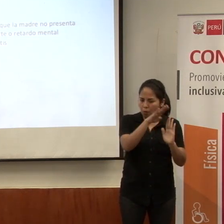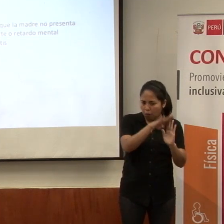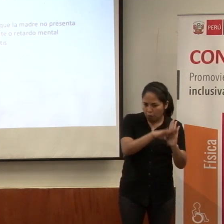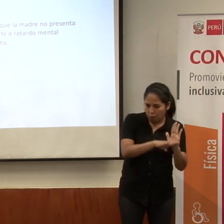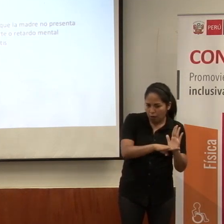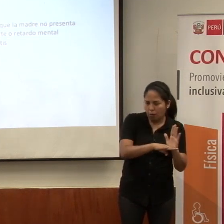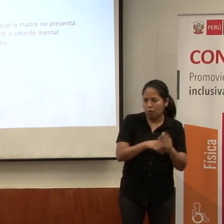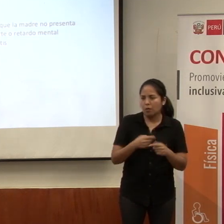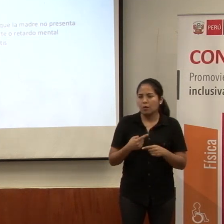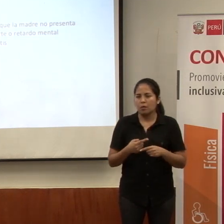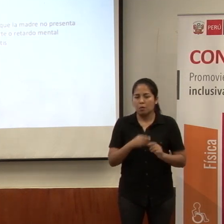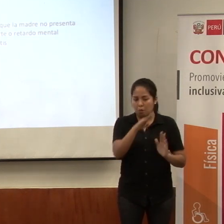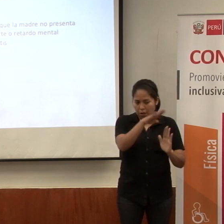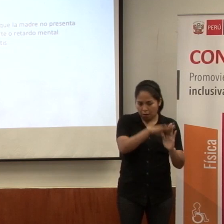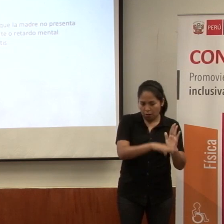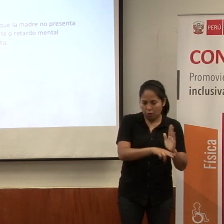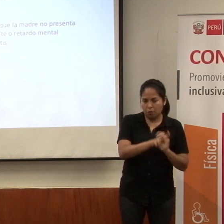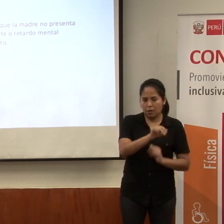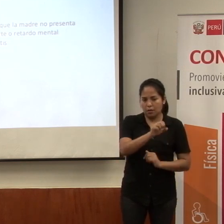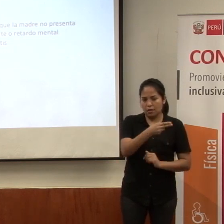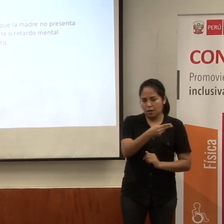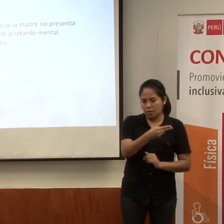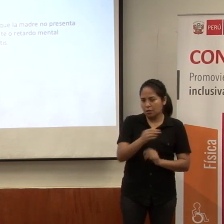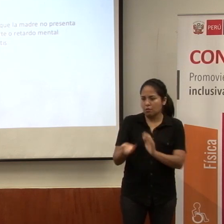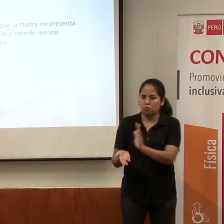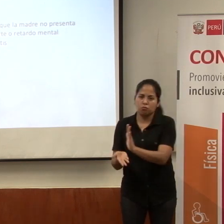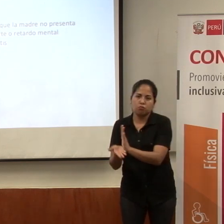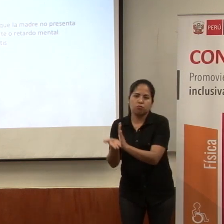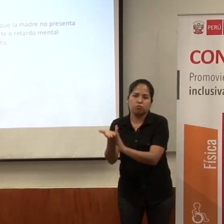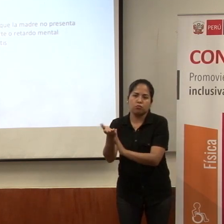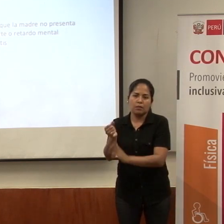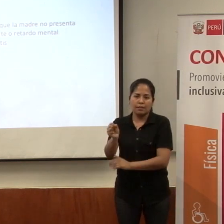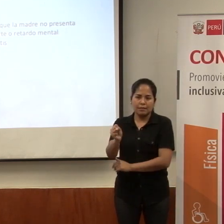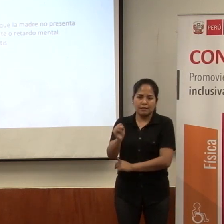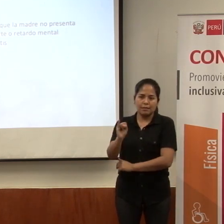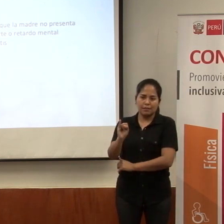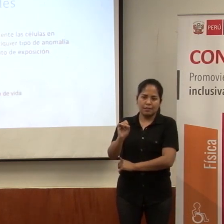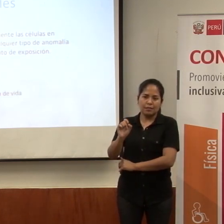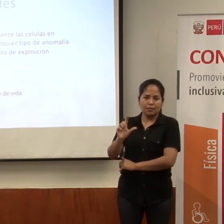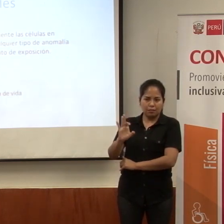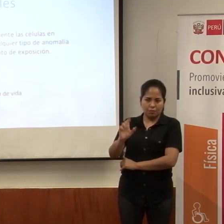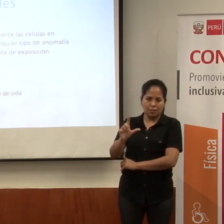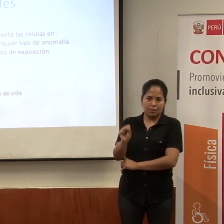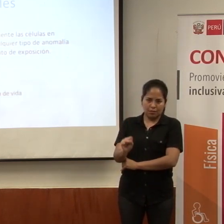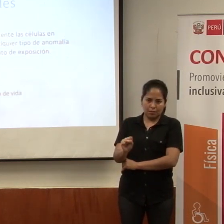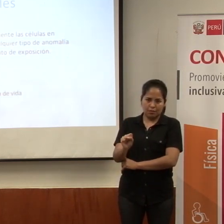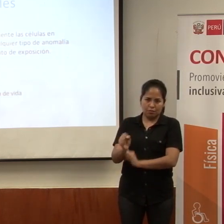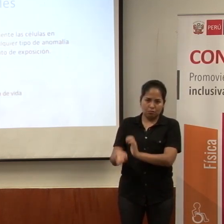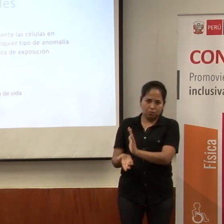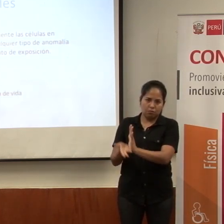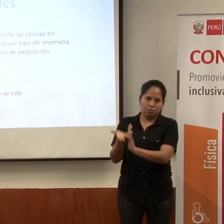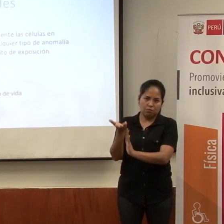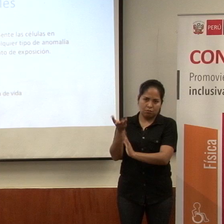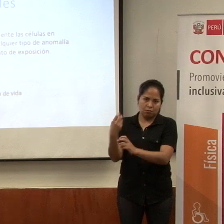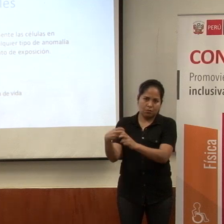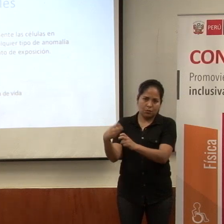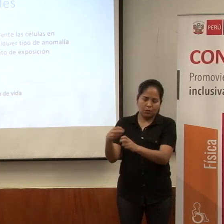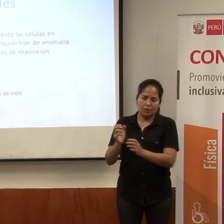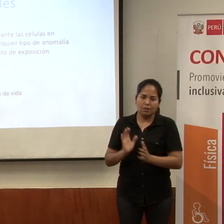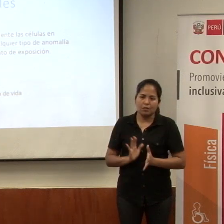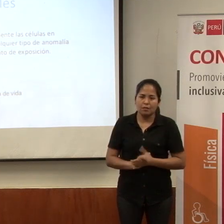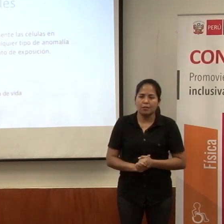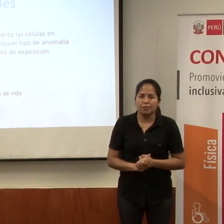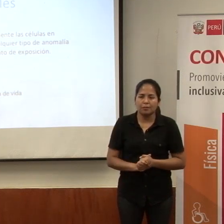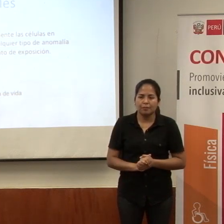la sífilis, bajó el VIH y empezó a subir la sífilis como causa de problemas. Dentro de los